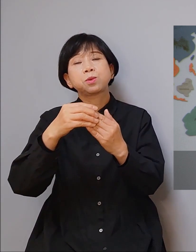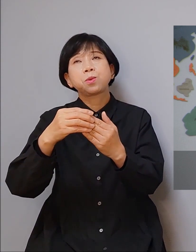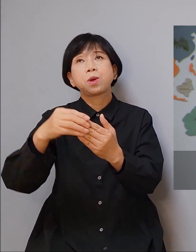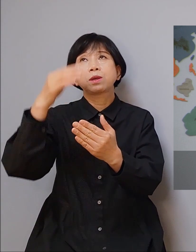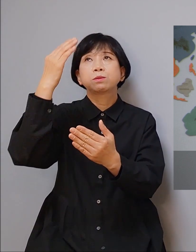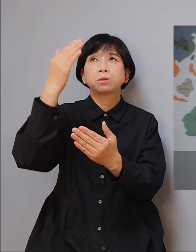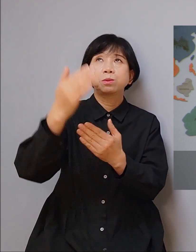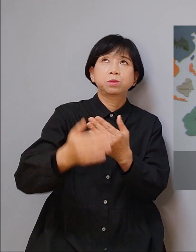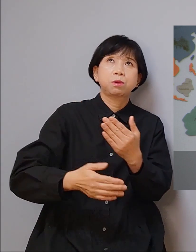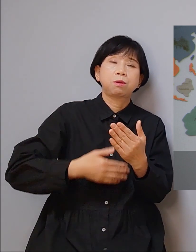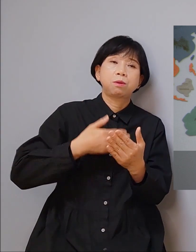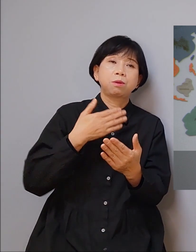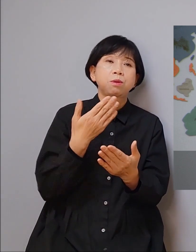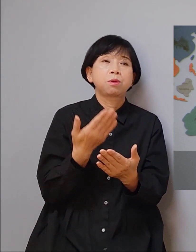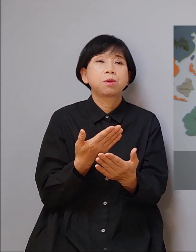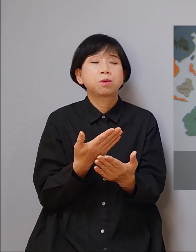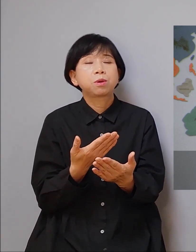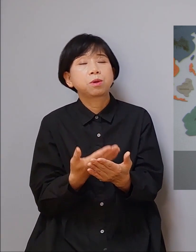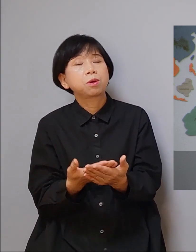나를 인도하소서.